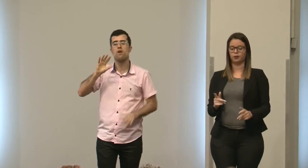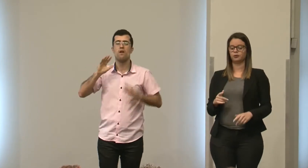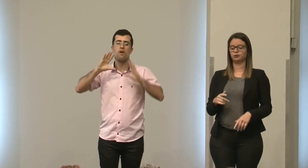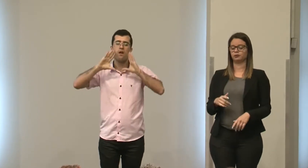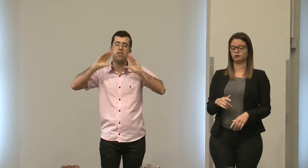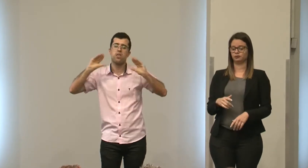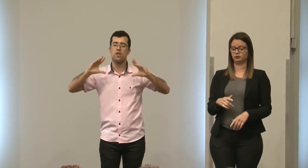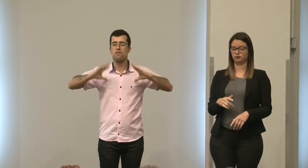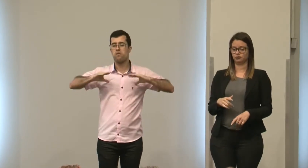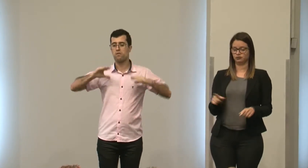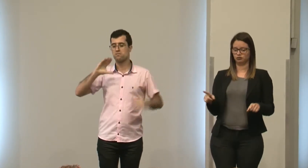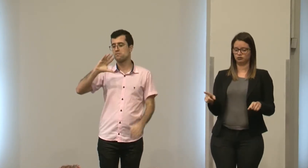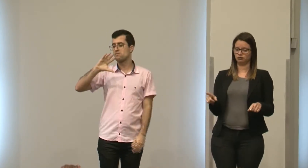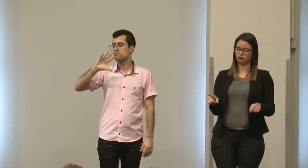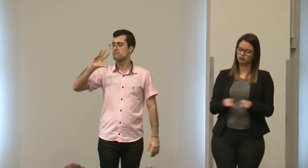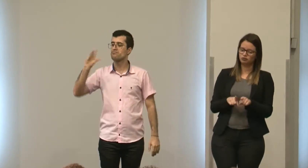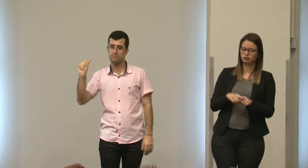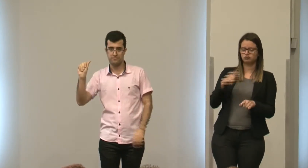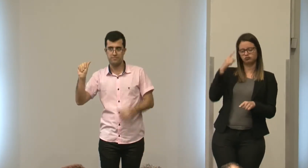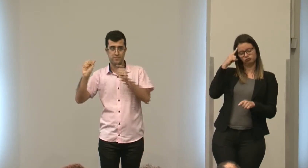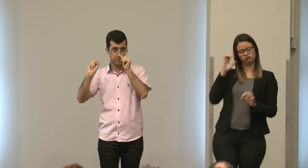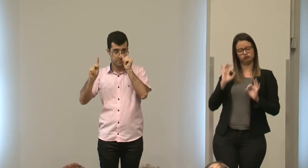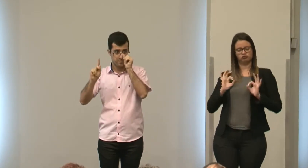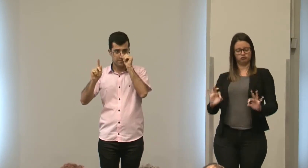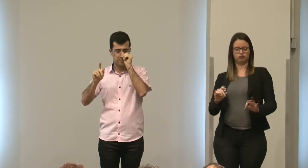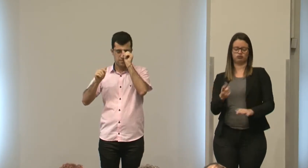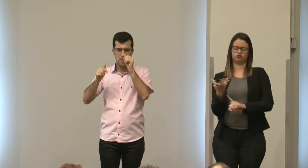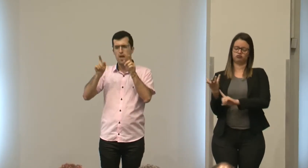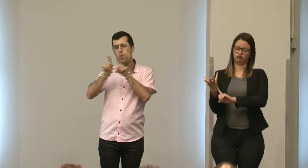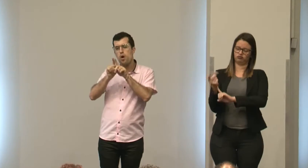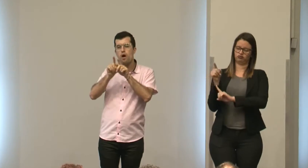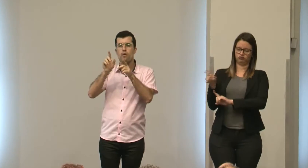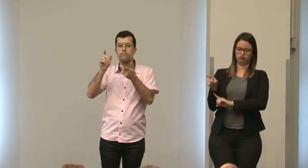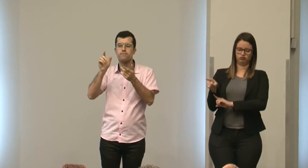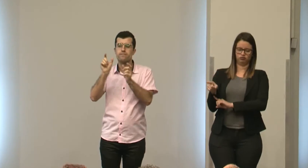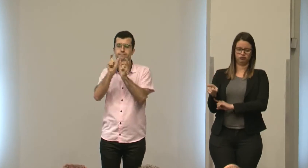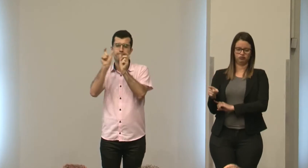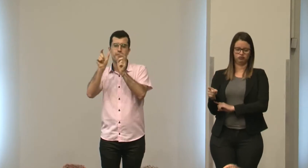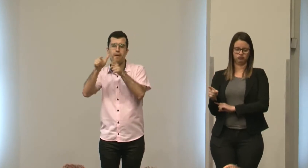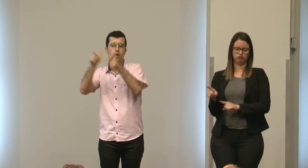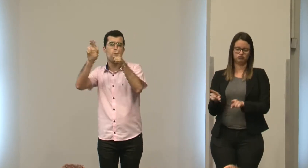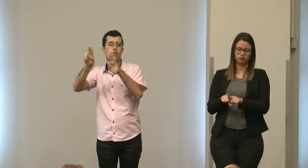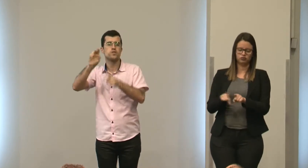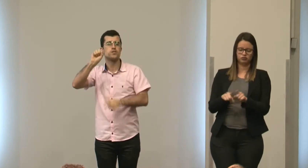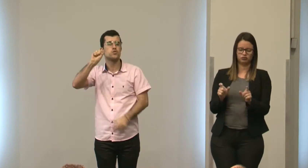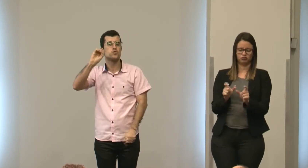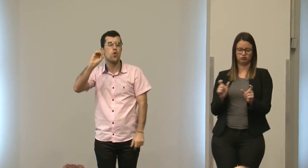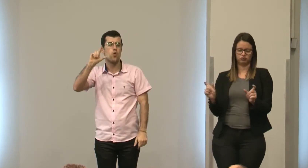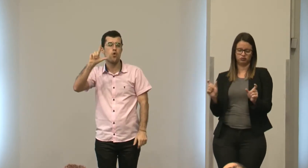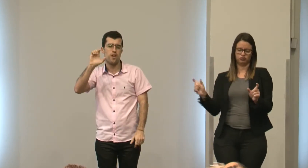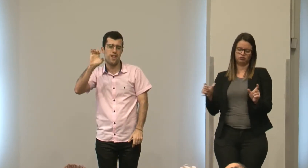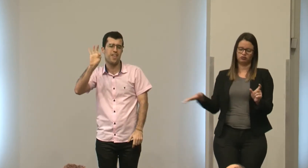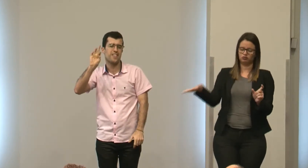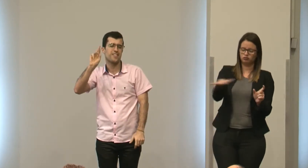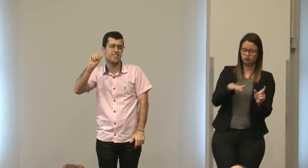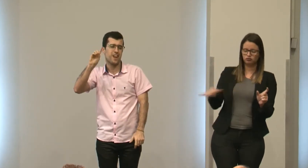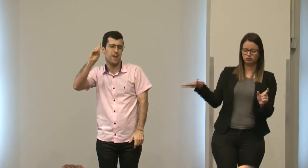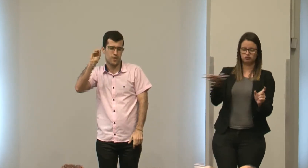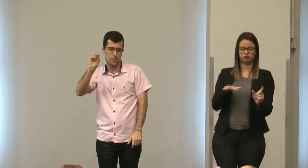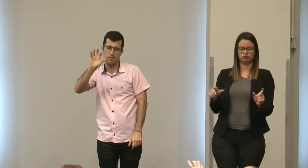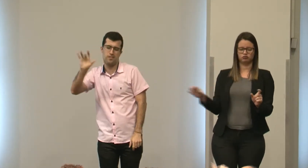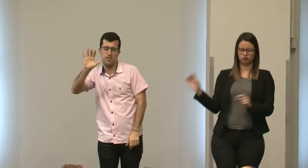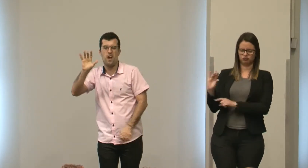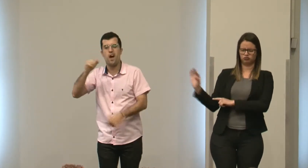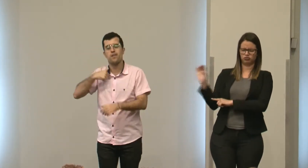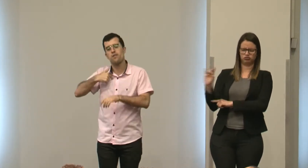aí pensamos nessa virada da mão, só que não era confortável, então optamos por fazer nesse tipo de configuração.